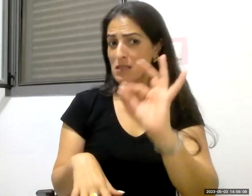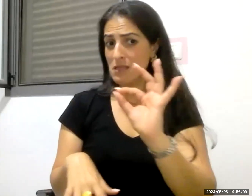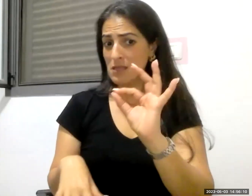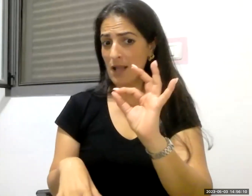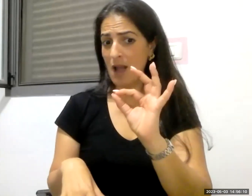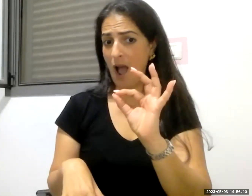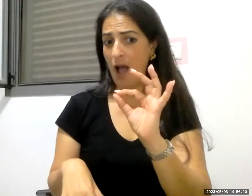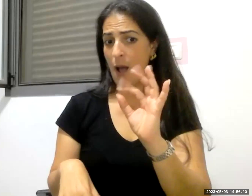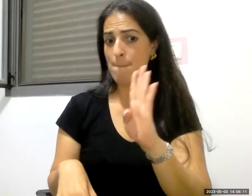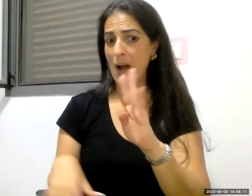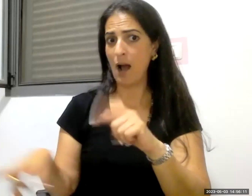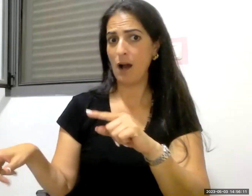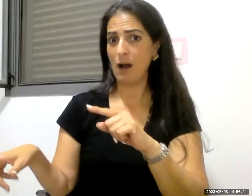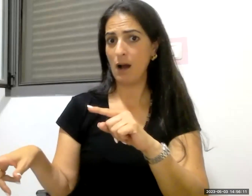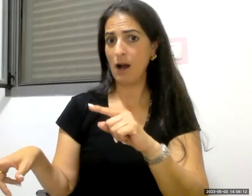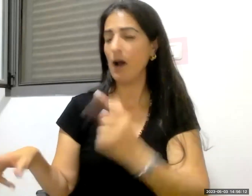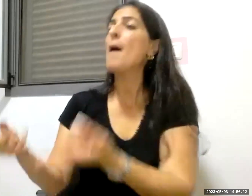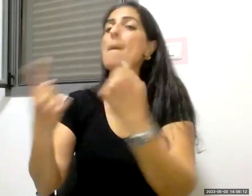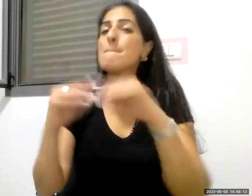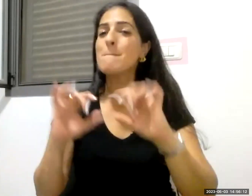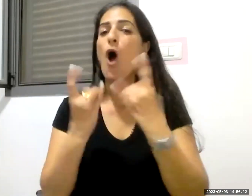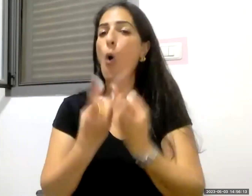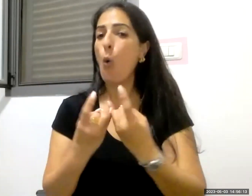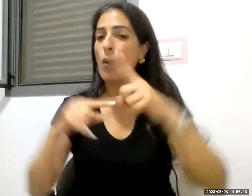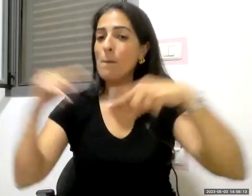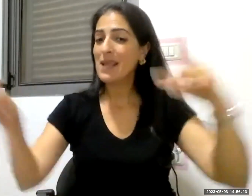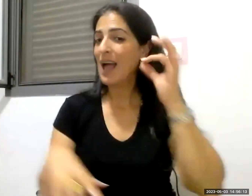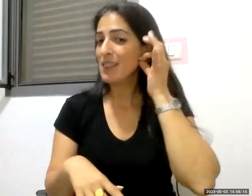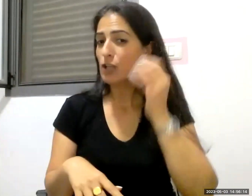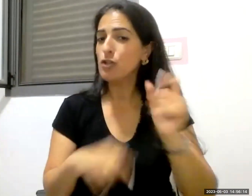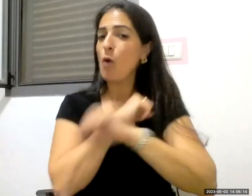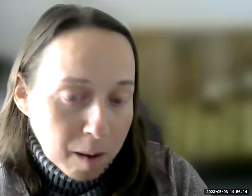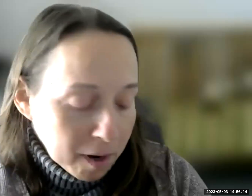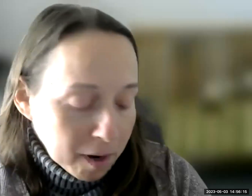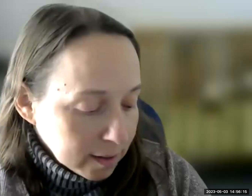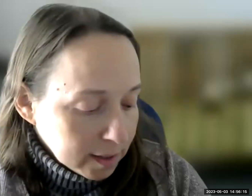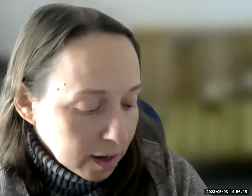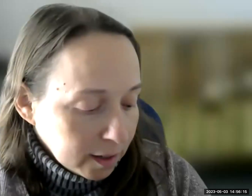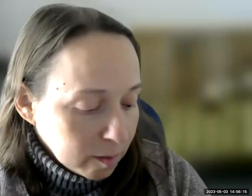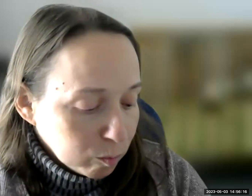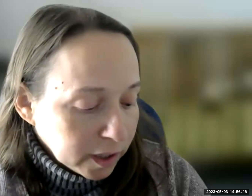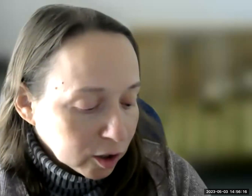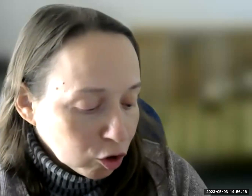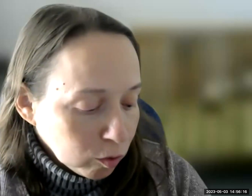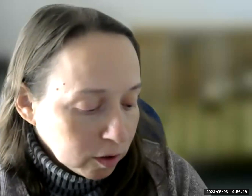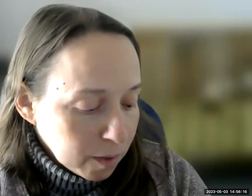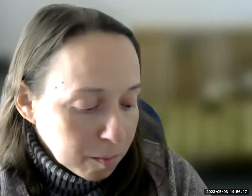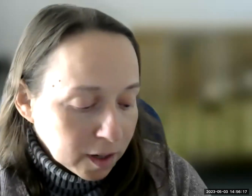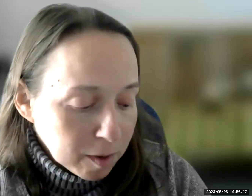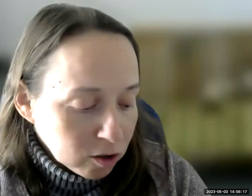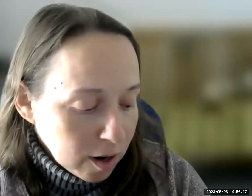ננה בר מהחוג למגדר ונשים באוניברסיטת תל אביב, ומהמרכז הישראלי ללימודי חרשות, ובין המקימה של